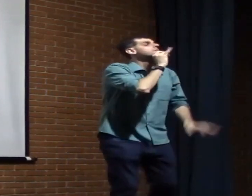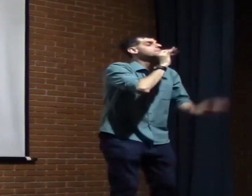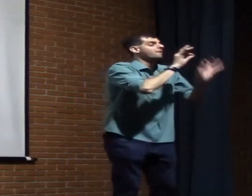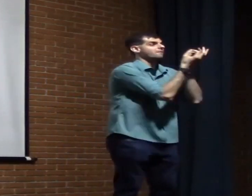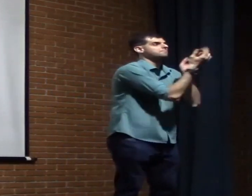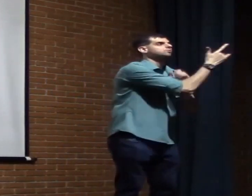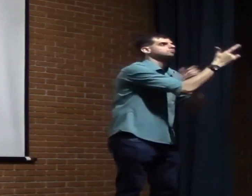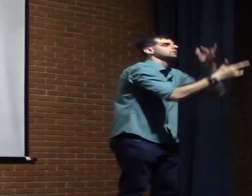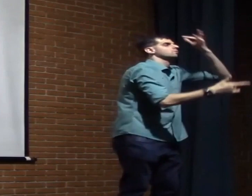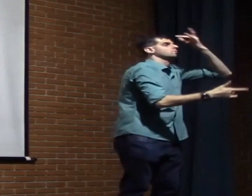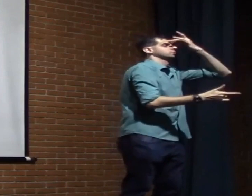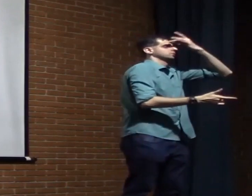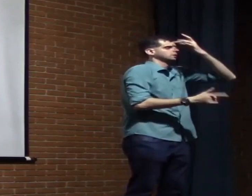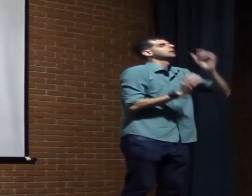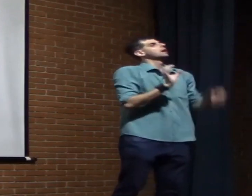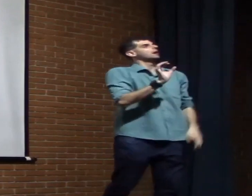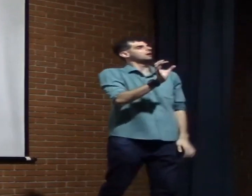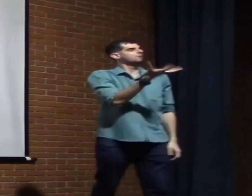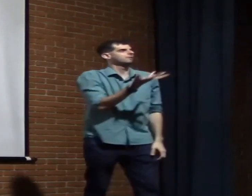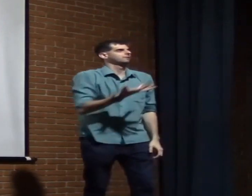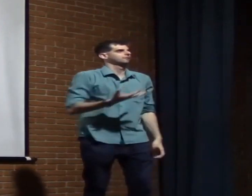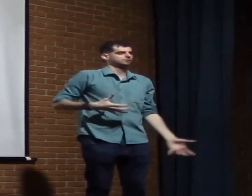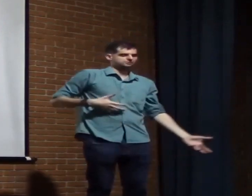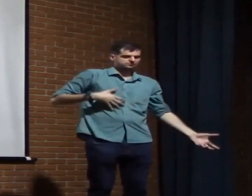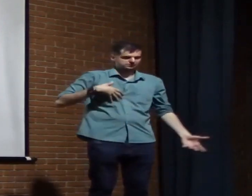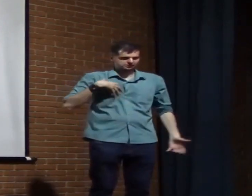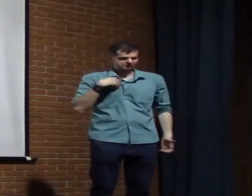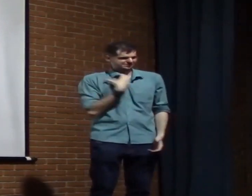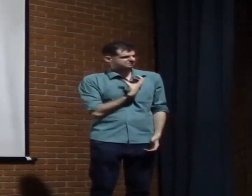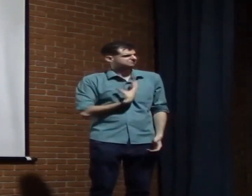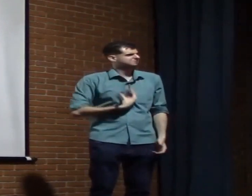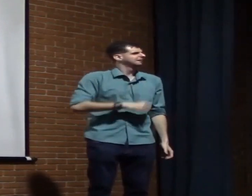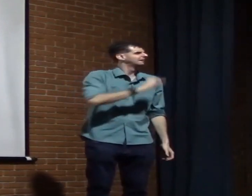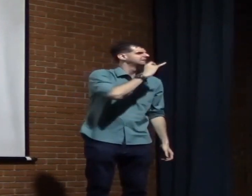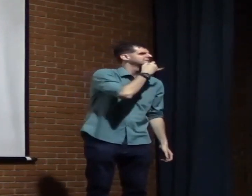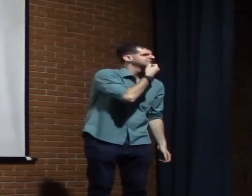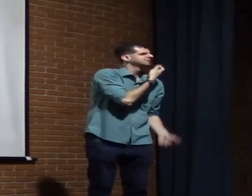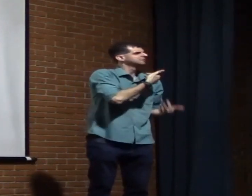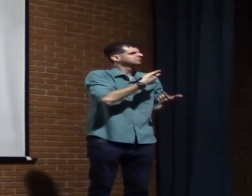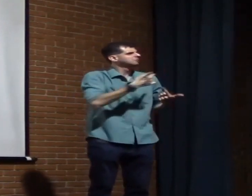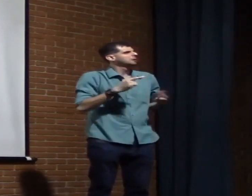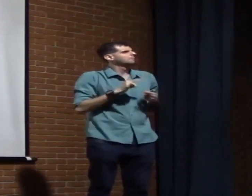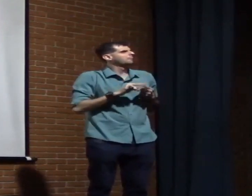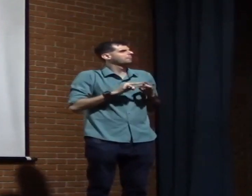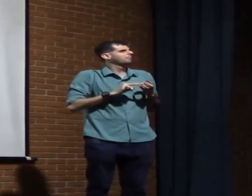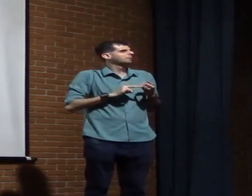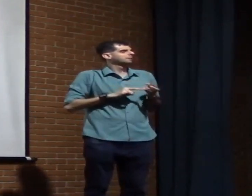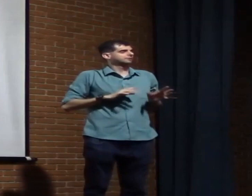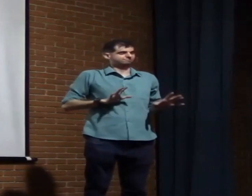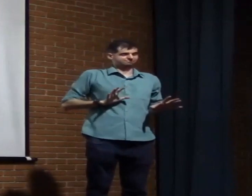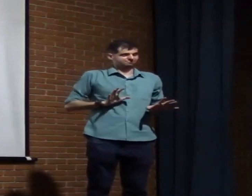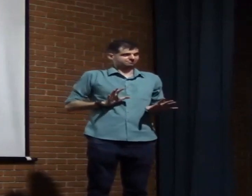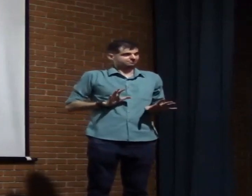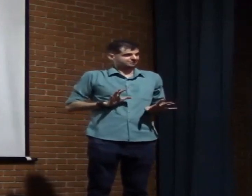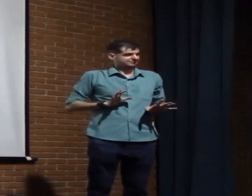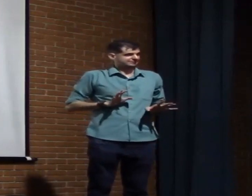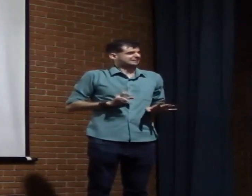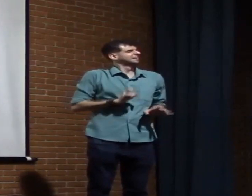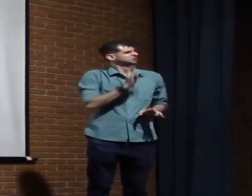que o seu filho nasça ouvinte, né? E daí eles ficam nessa situação, aflitos, e aí pensam